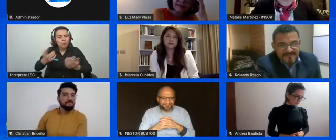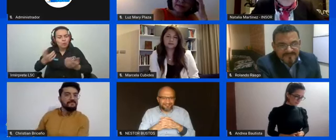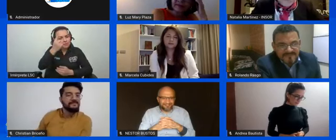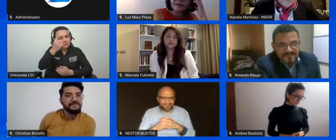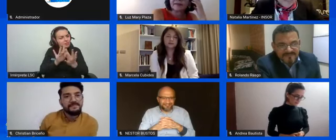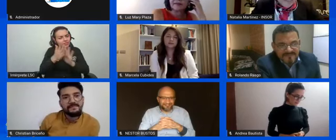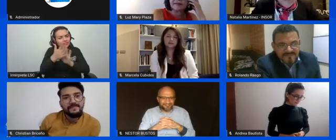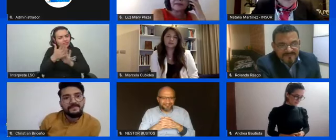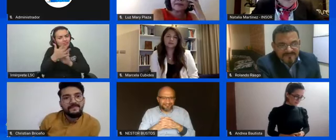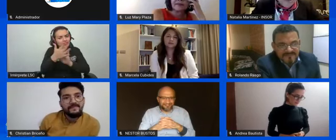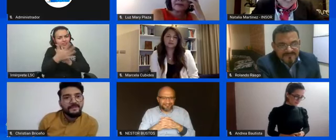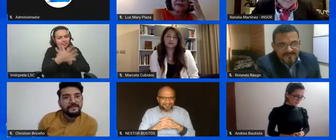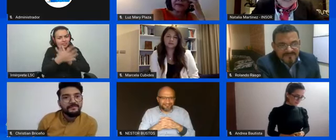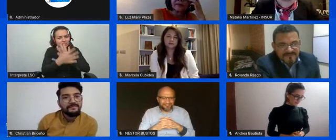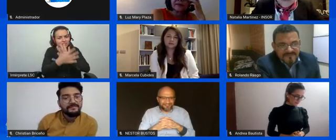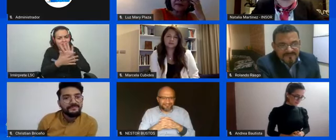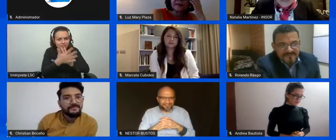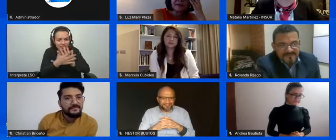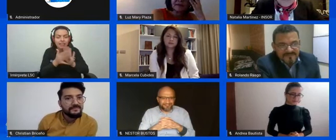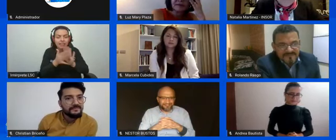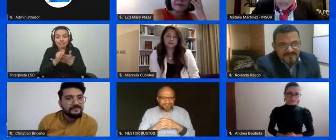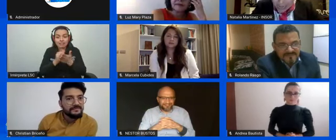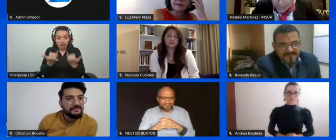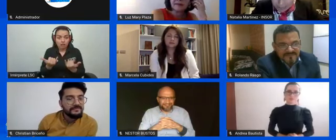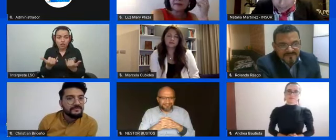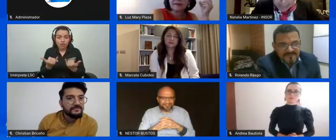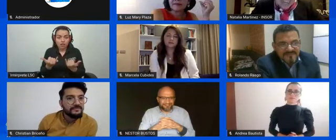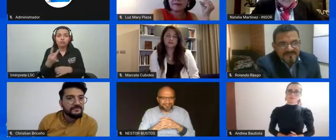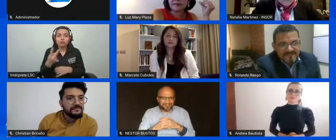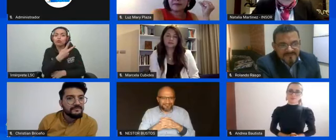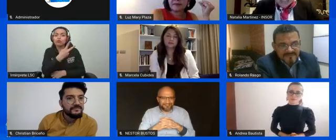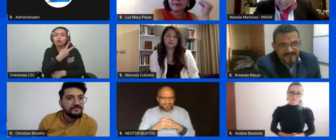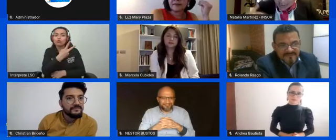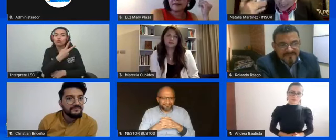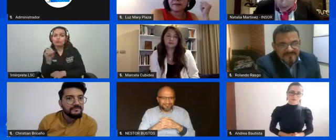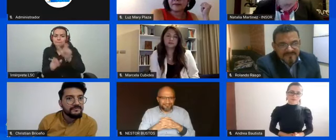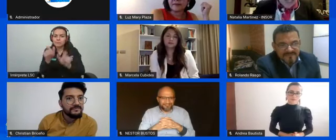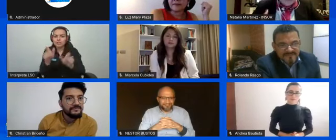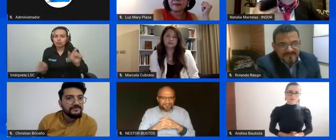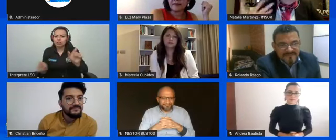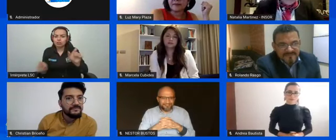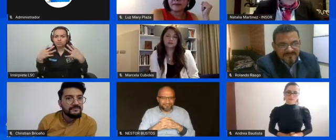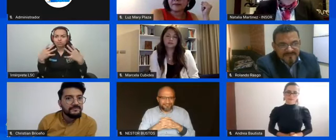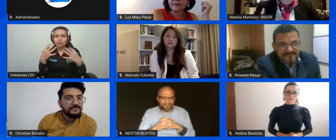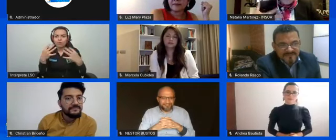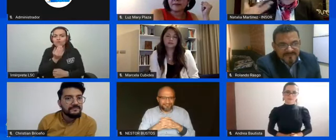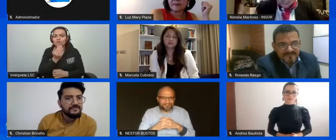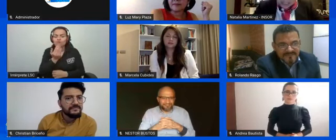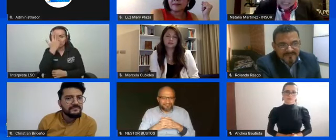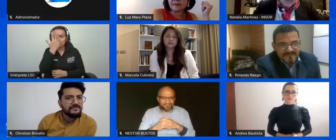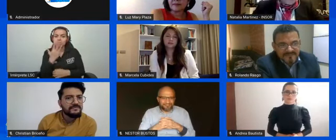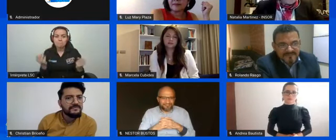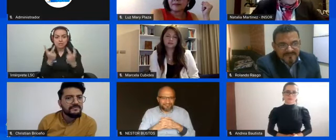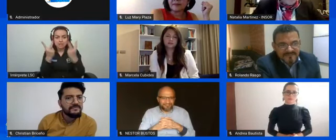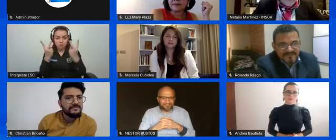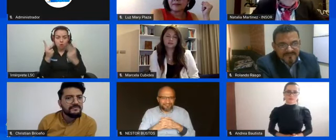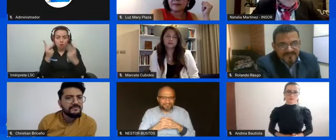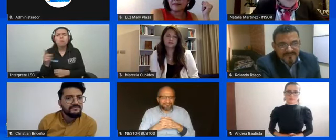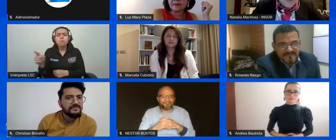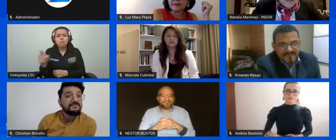acompañan ahorita 230 personas en el Facebook Live. Hay gente de Arauca, de los territorios, hay docentes que ya nos